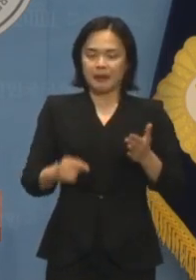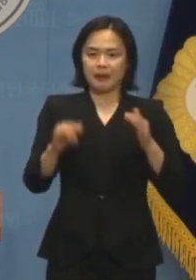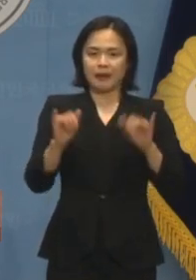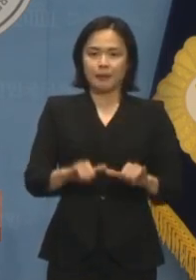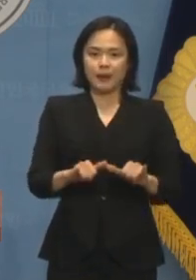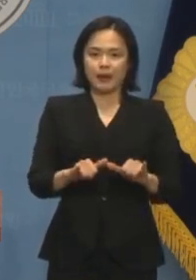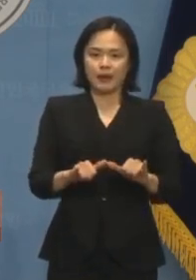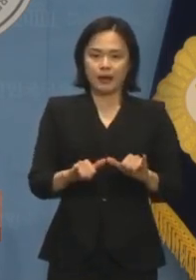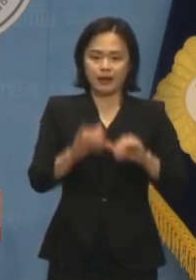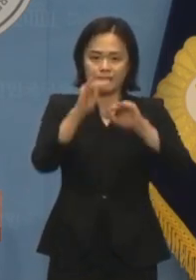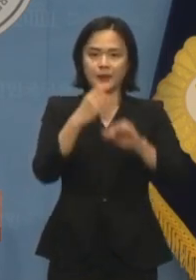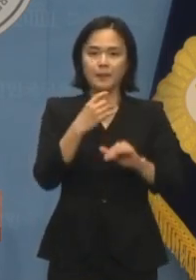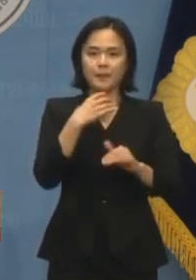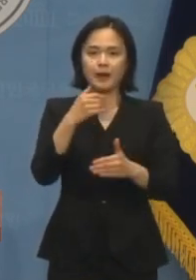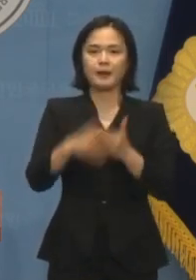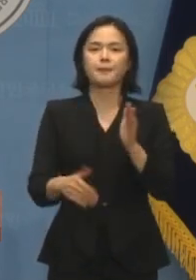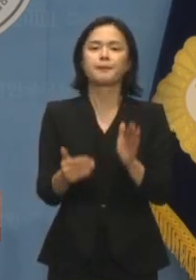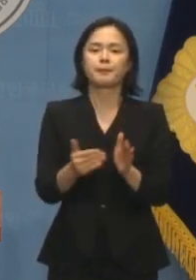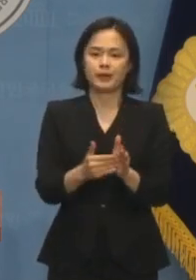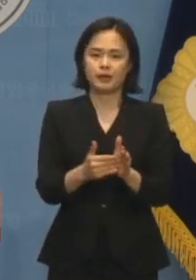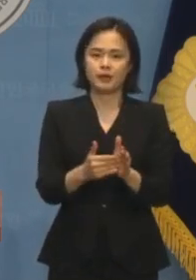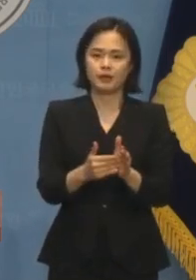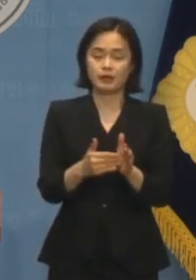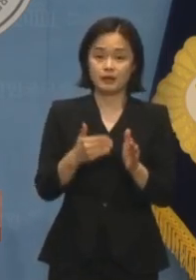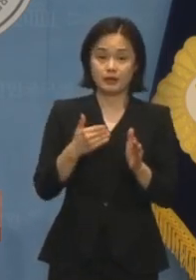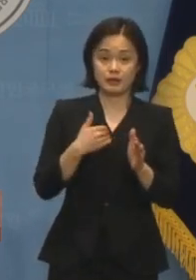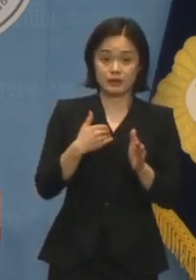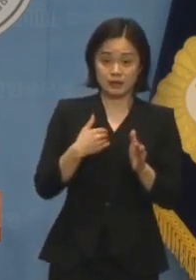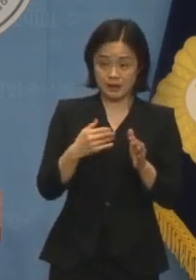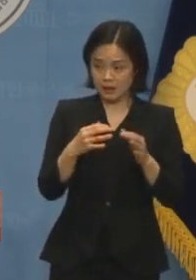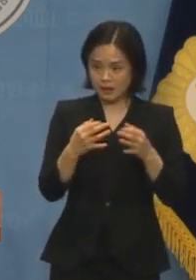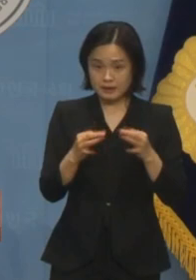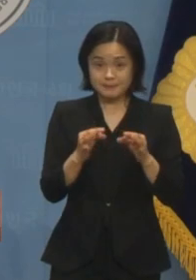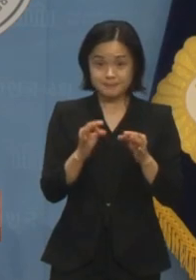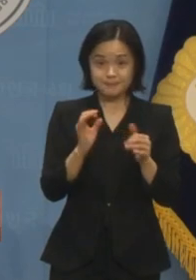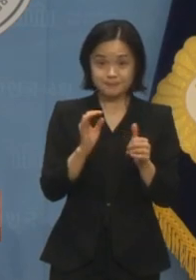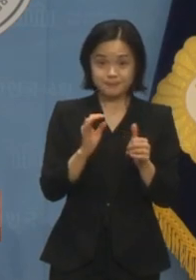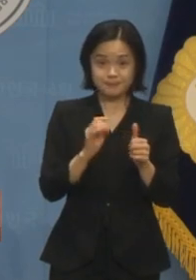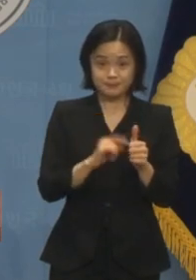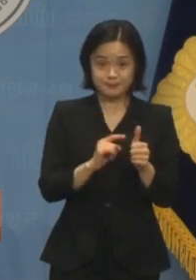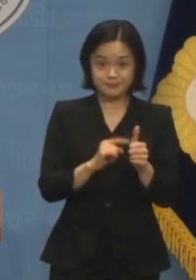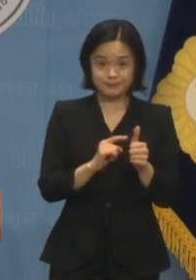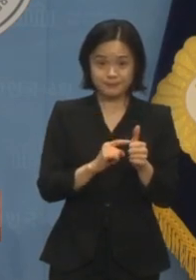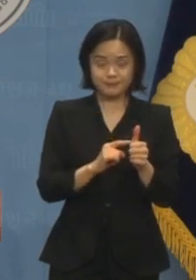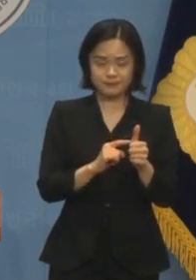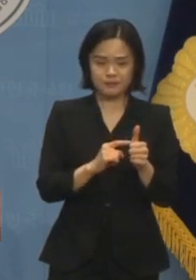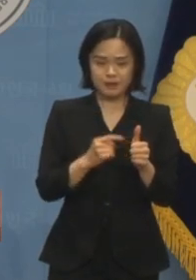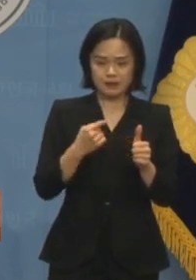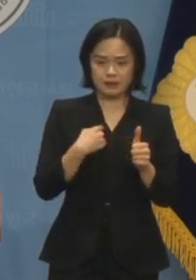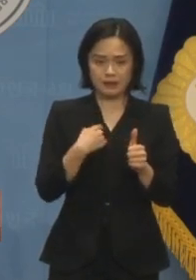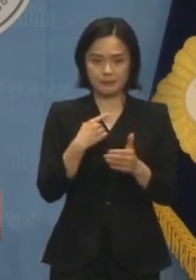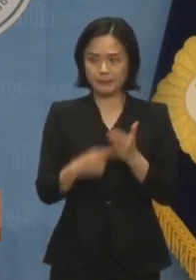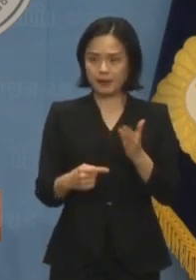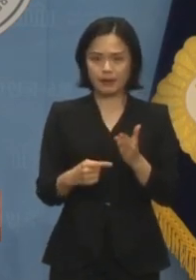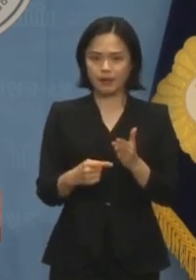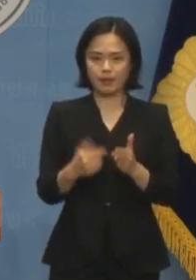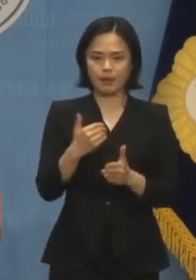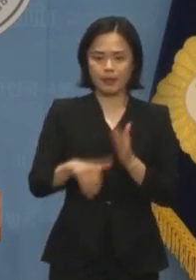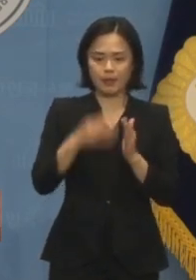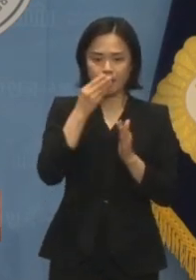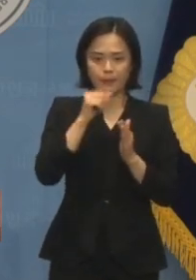여러 사람과 통화하면서 유리하다 싶은 것은 제보하고 불리하다 싶은 것은 은폐했습니다.